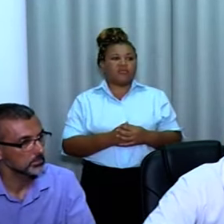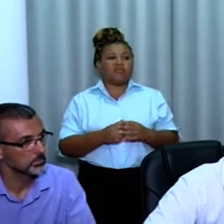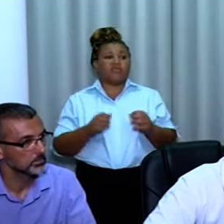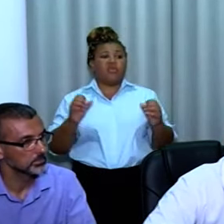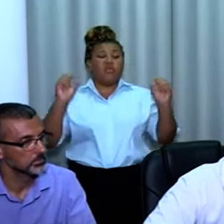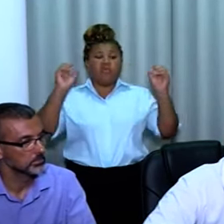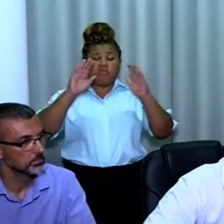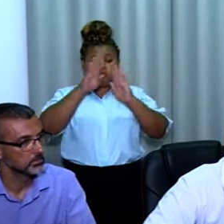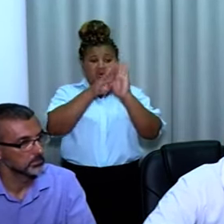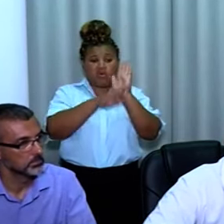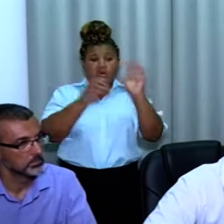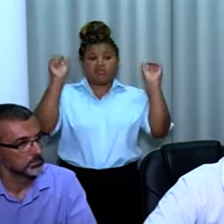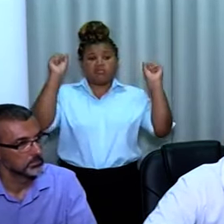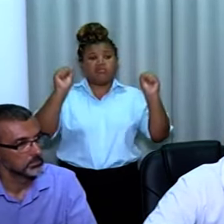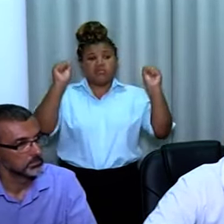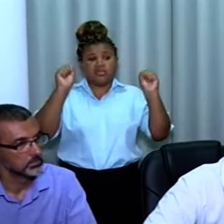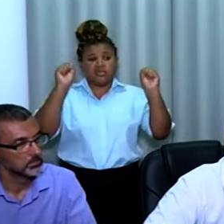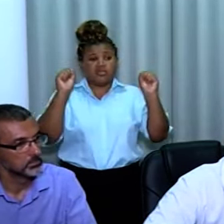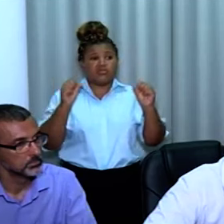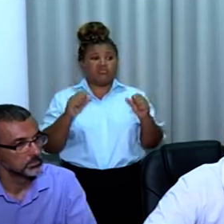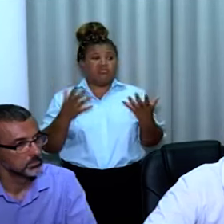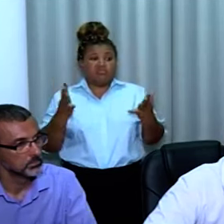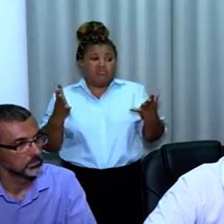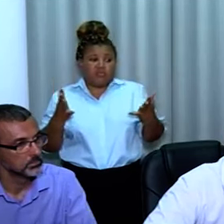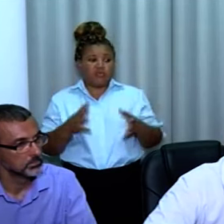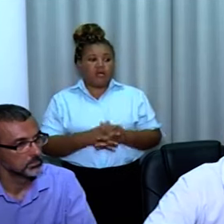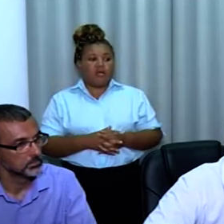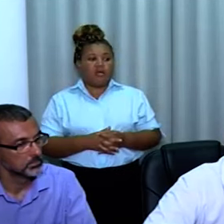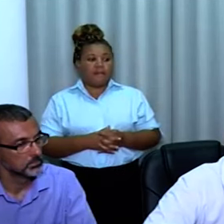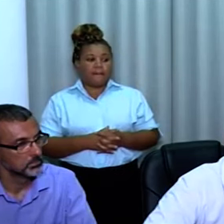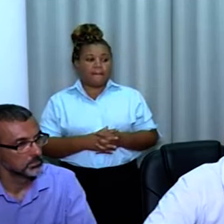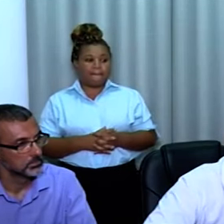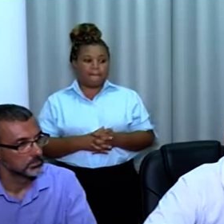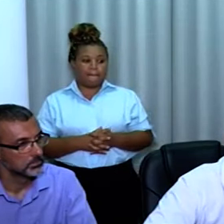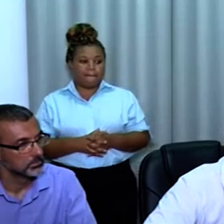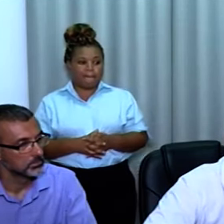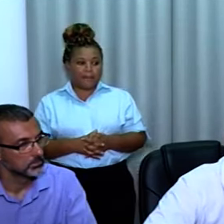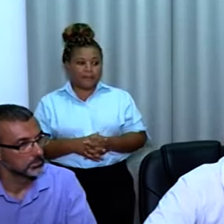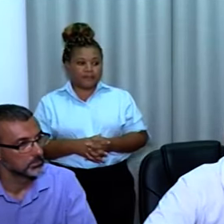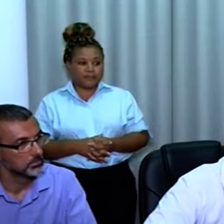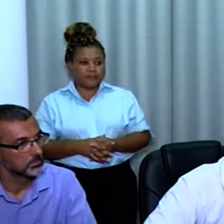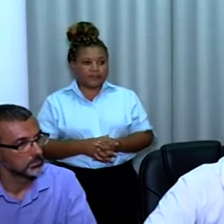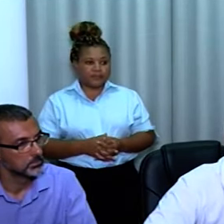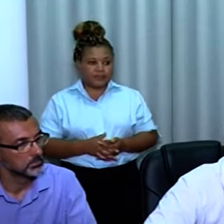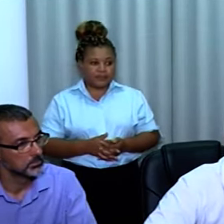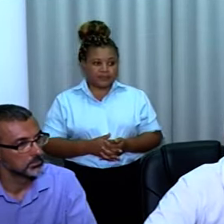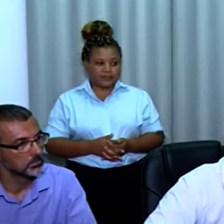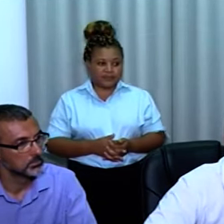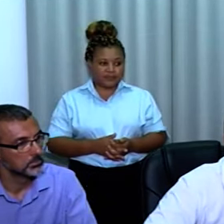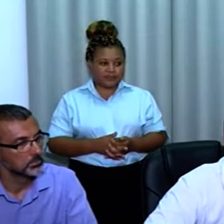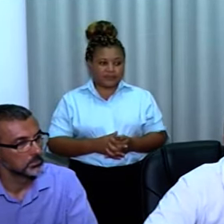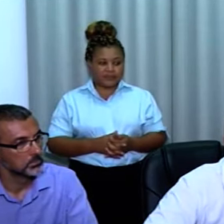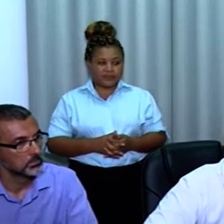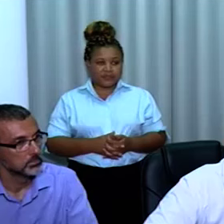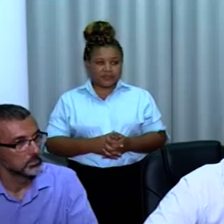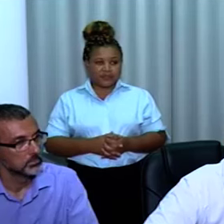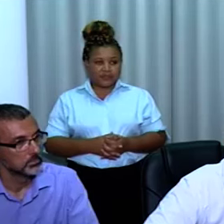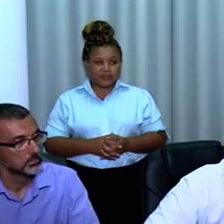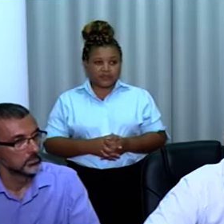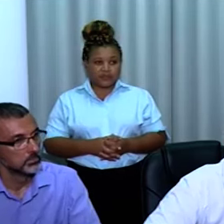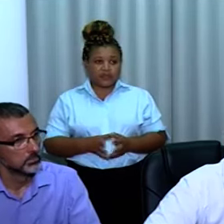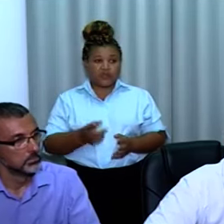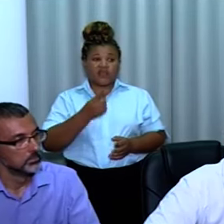du monde de pays, il y a qui quoi est safe, il y a qui ne pas gagner un métal risque